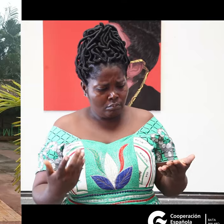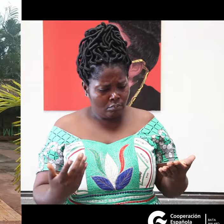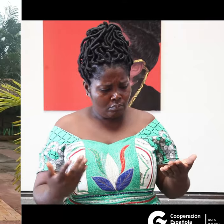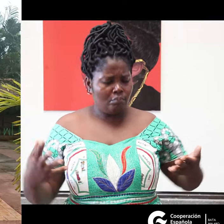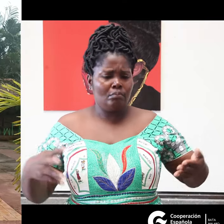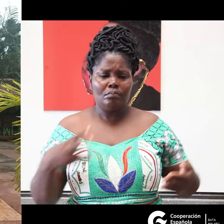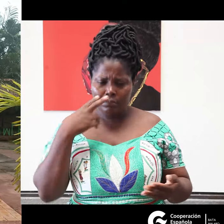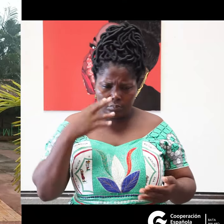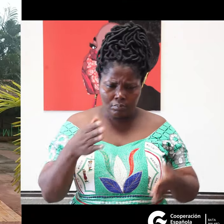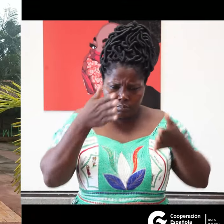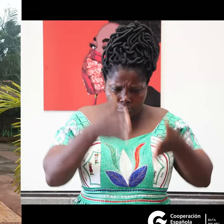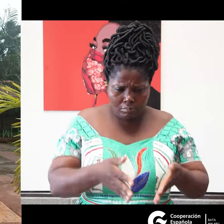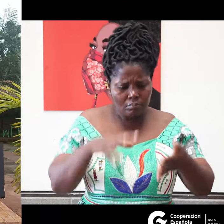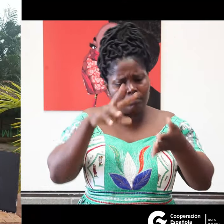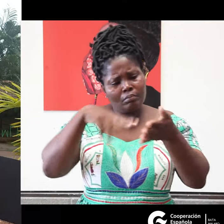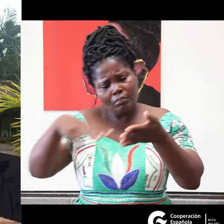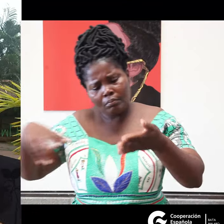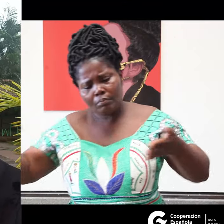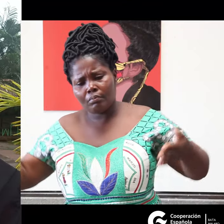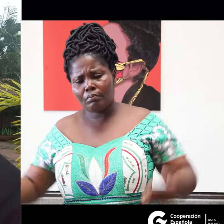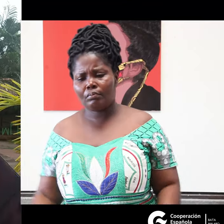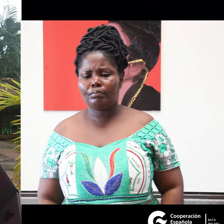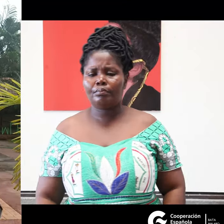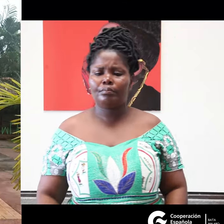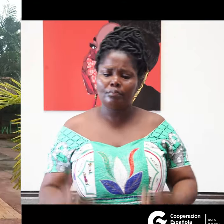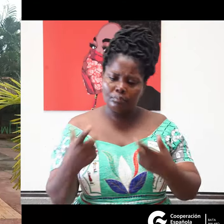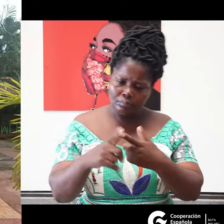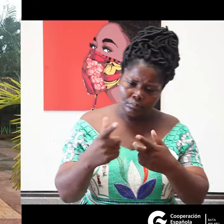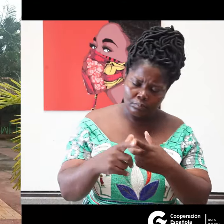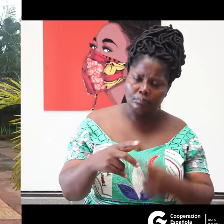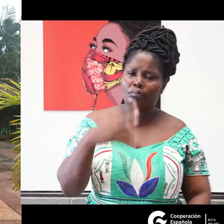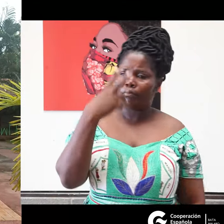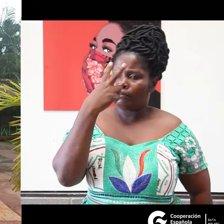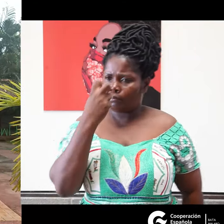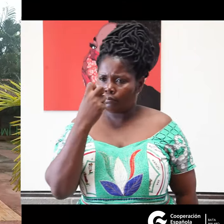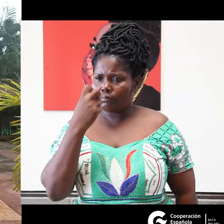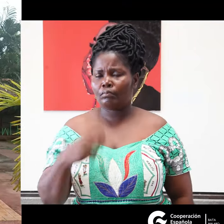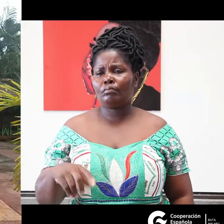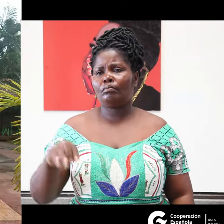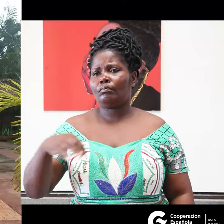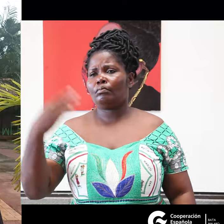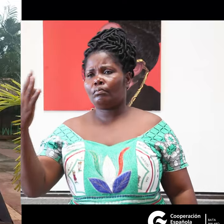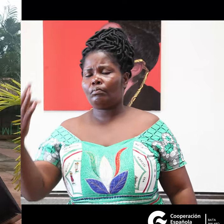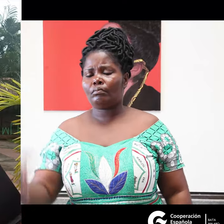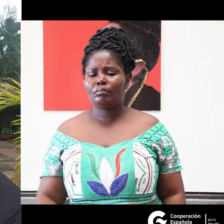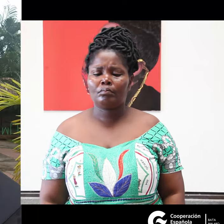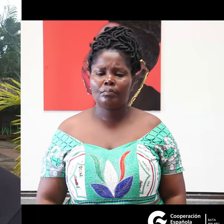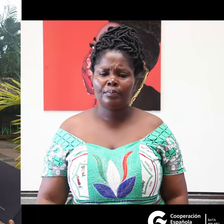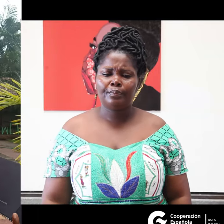ende, nos han puesto las letras, ¿vale? Esto lo leen los ciegos profesionales.